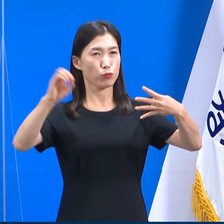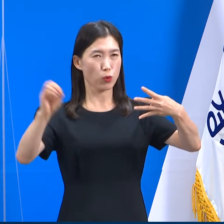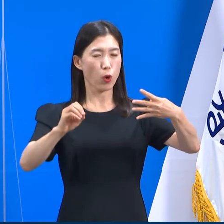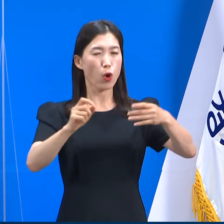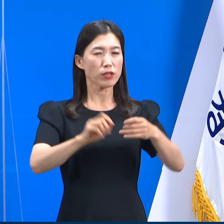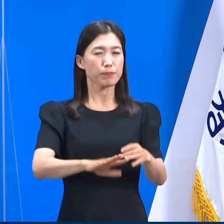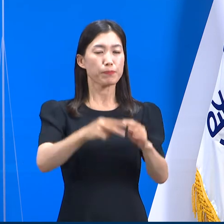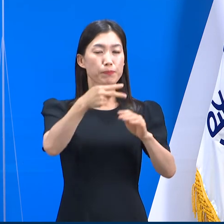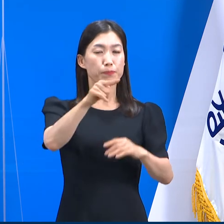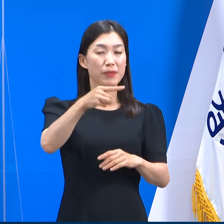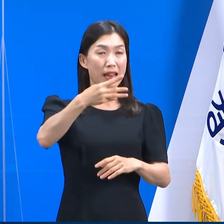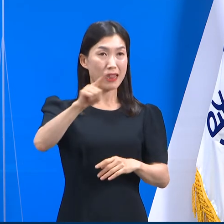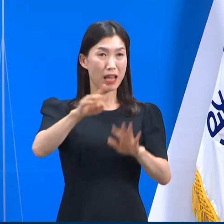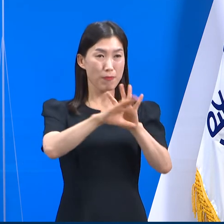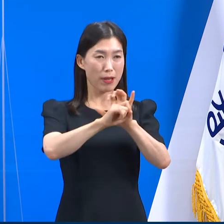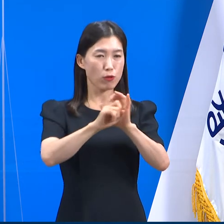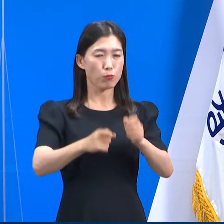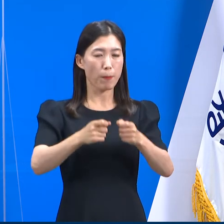지속적으로 상승하고 있습니다.